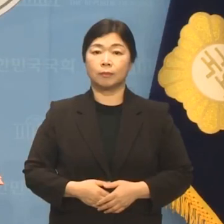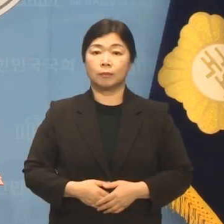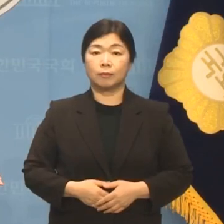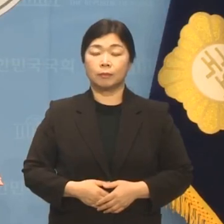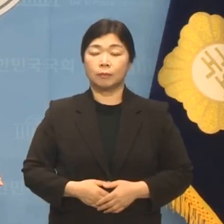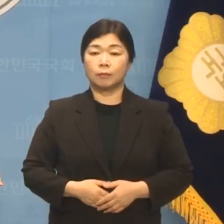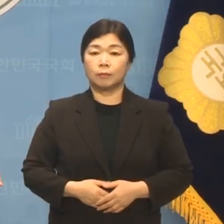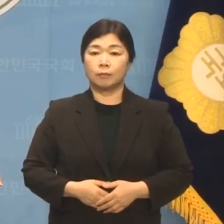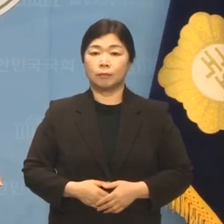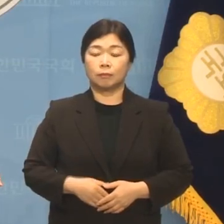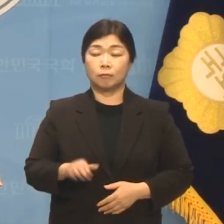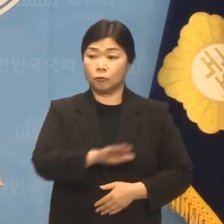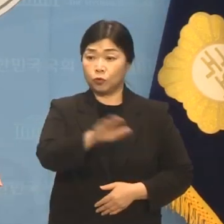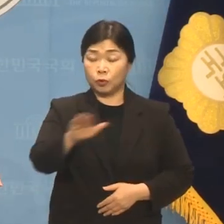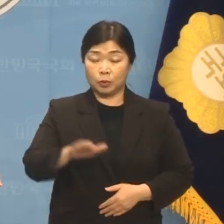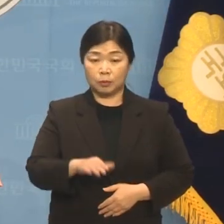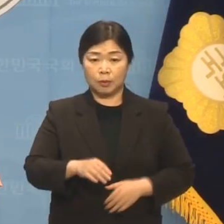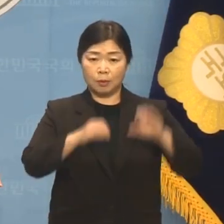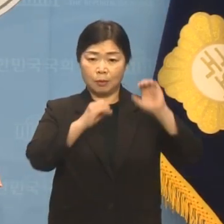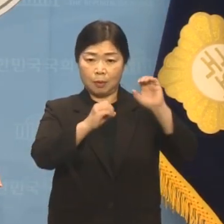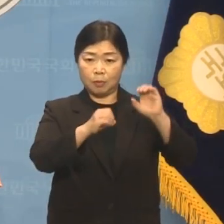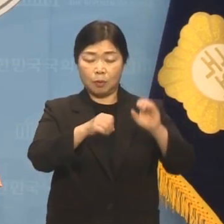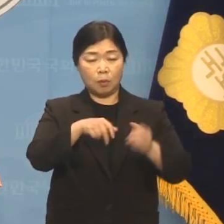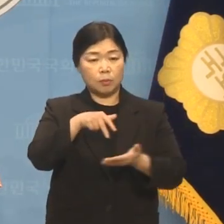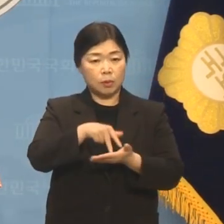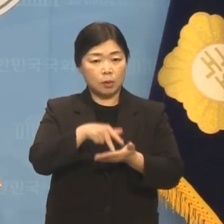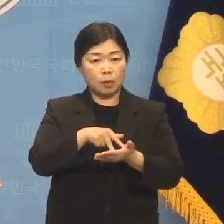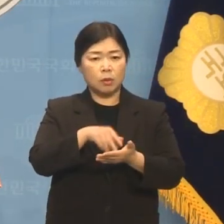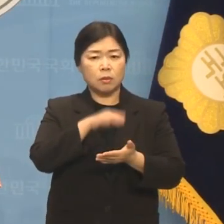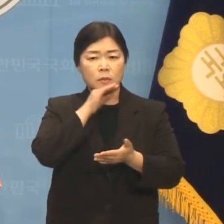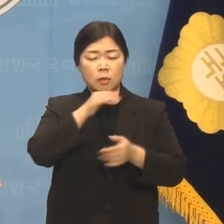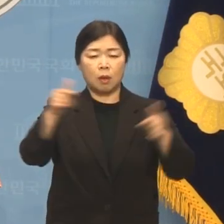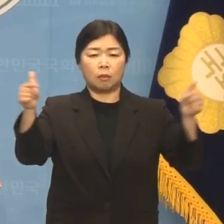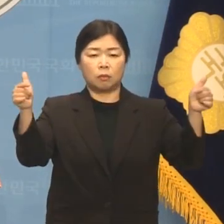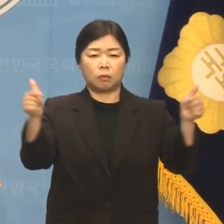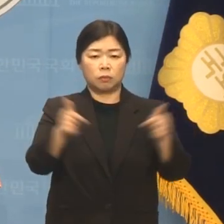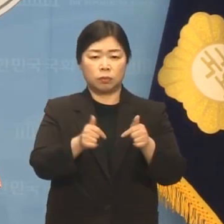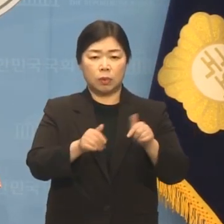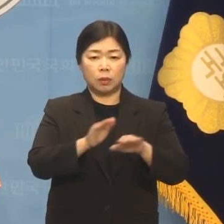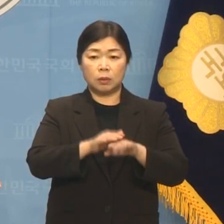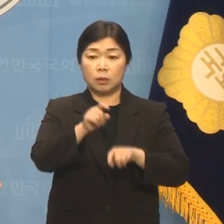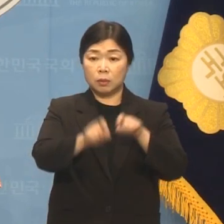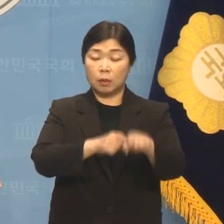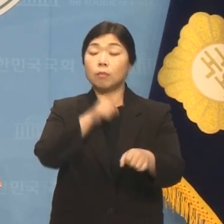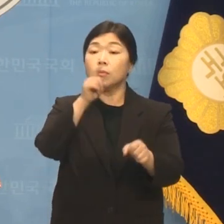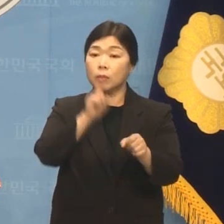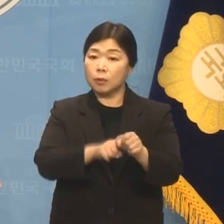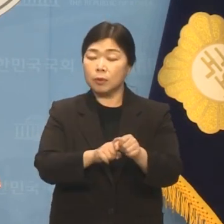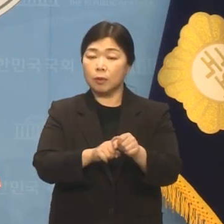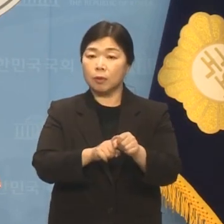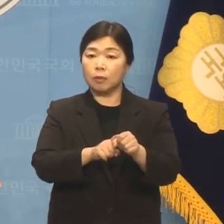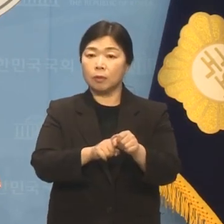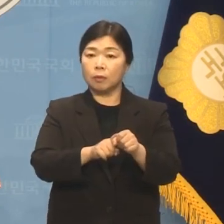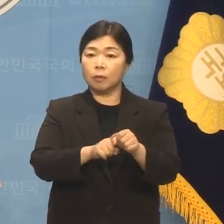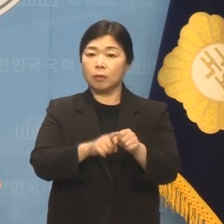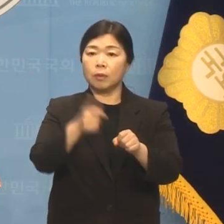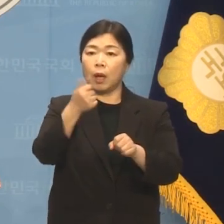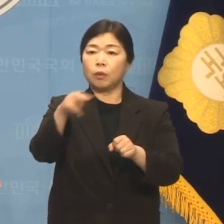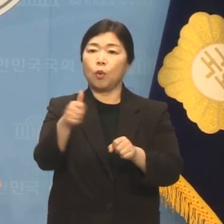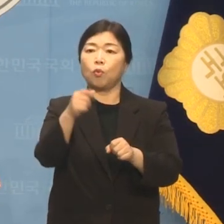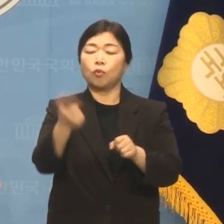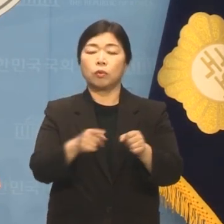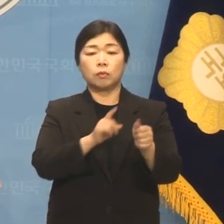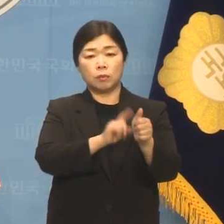우리는 탄소의 관점에서 탄소 중립을 진심으로 실천하려는 것이다 라고 한동훈